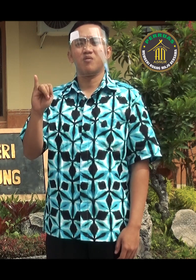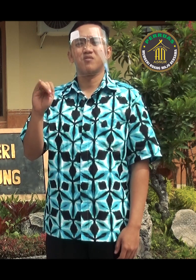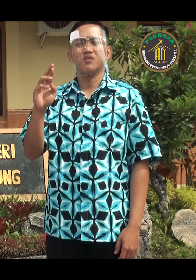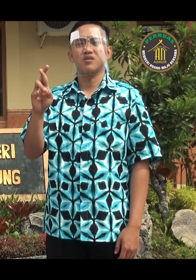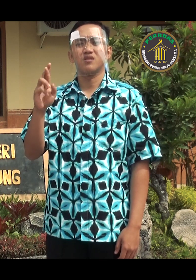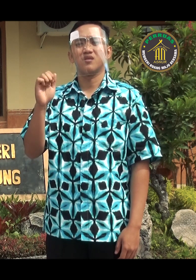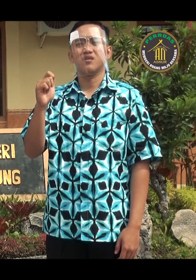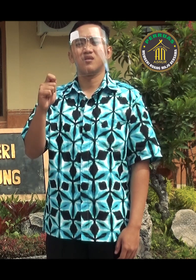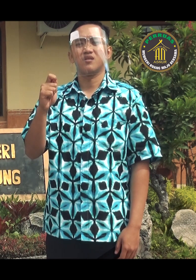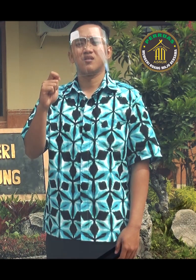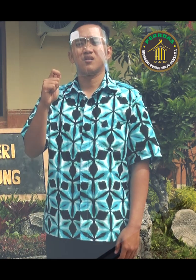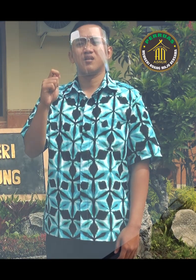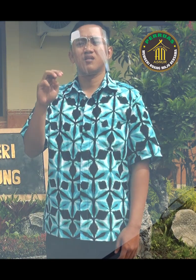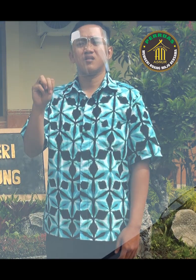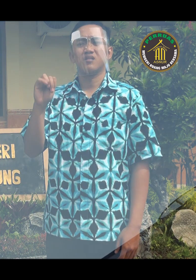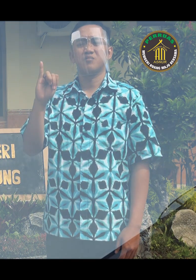Wiratmi.